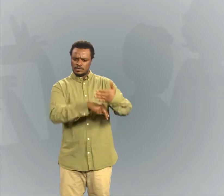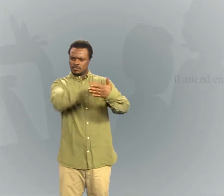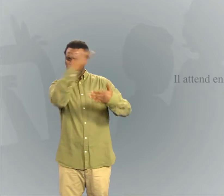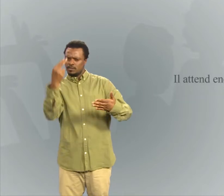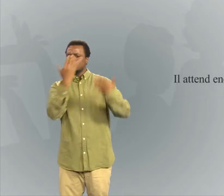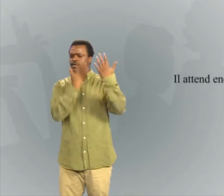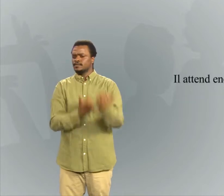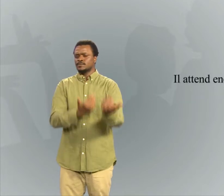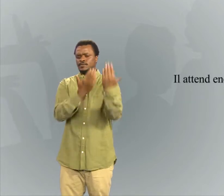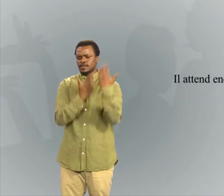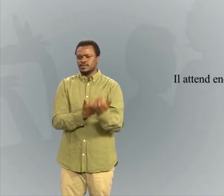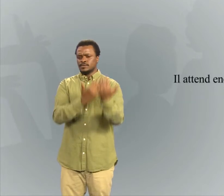Il attend encore 7 jours